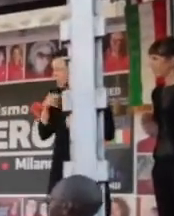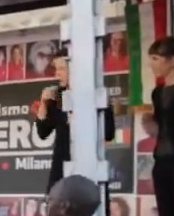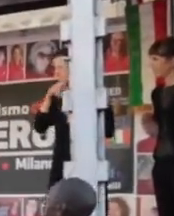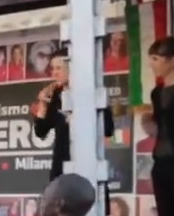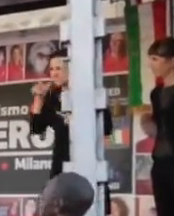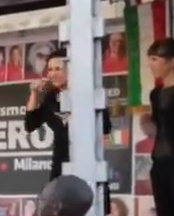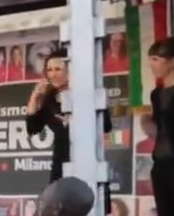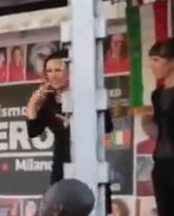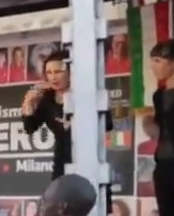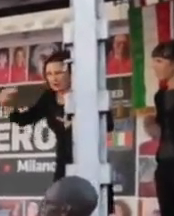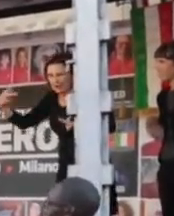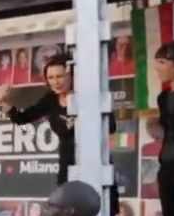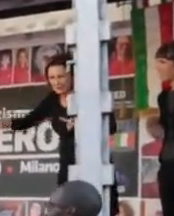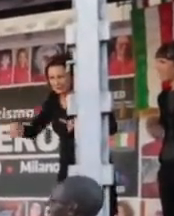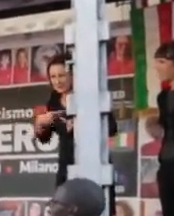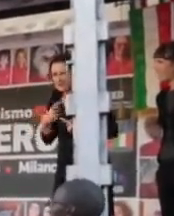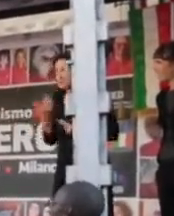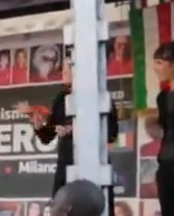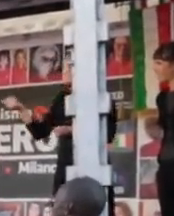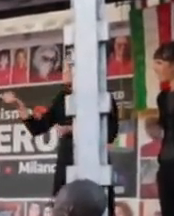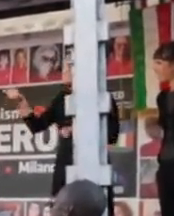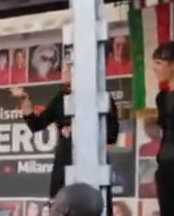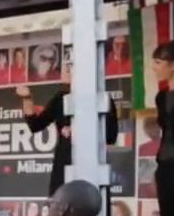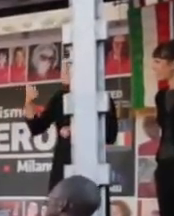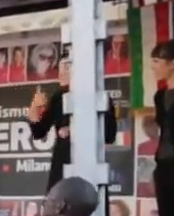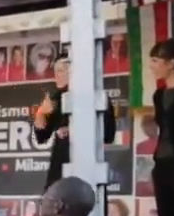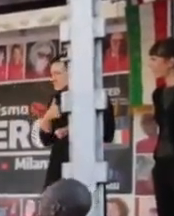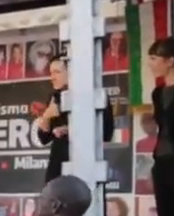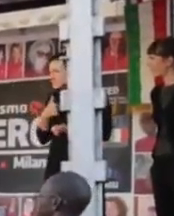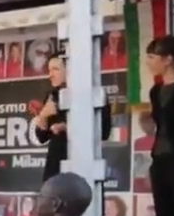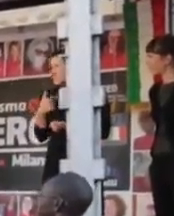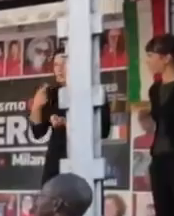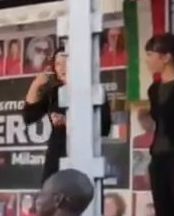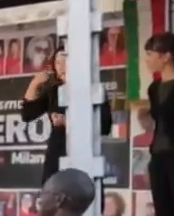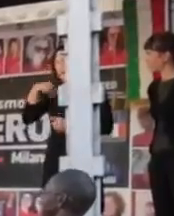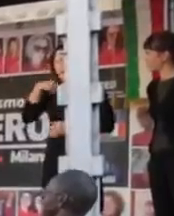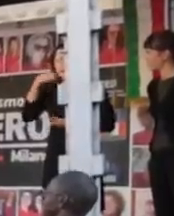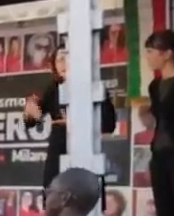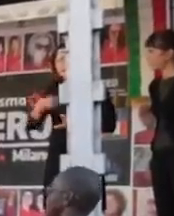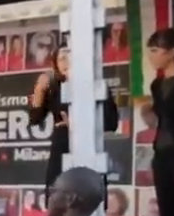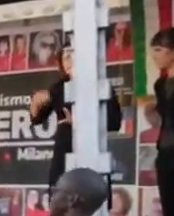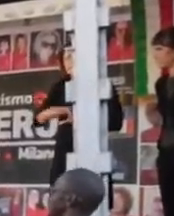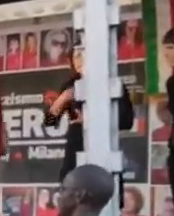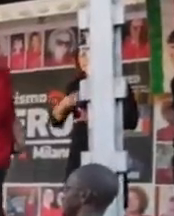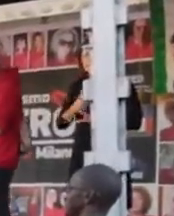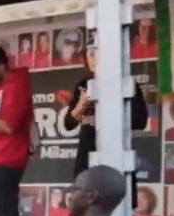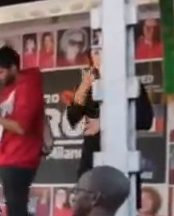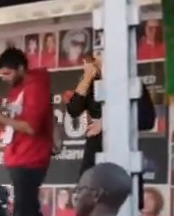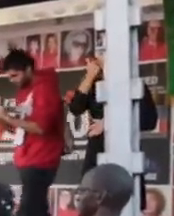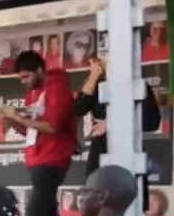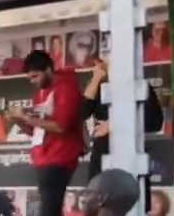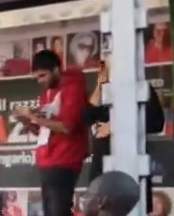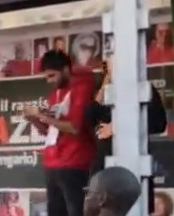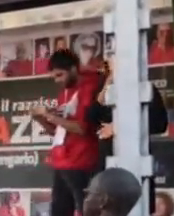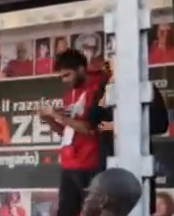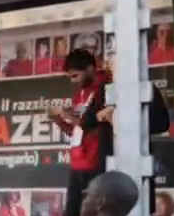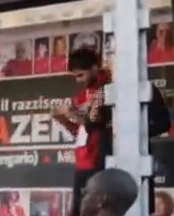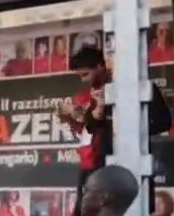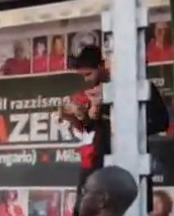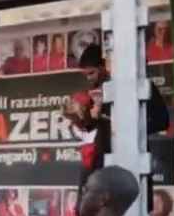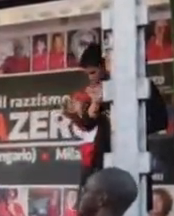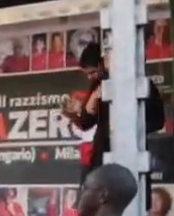saluto gente che non sa chi io sia. Mamma guarda ancora in Hollywood e papà per cena vuole sempre il suo fufu,